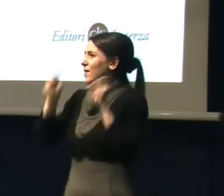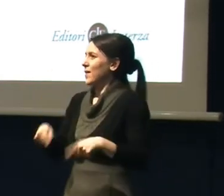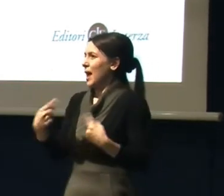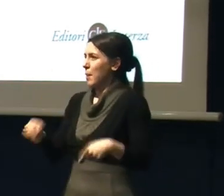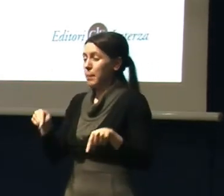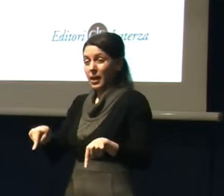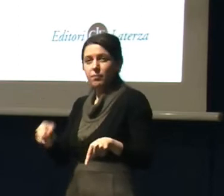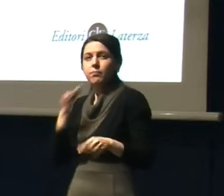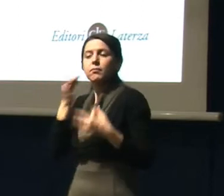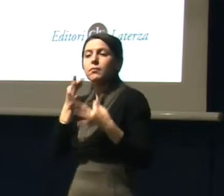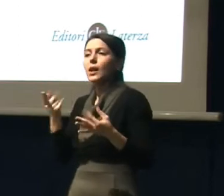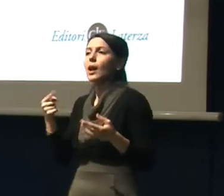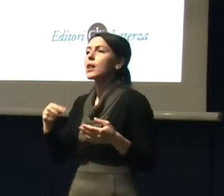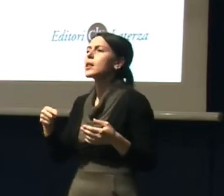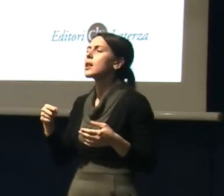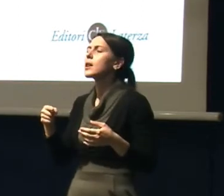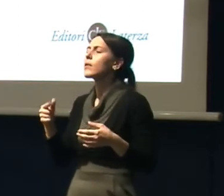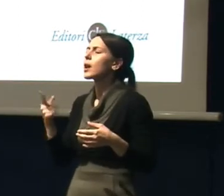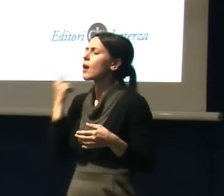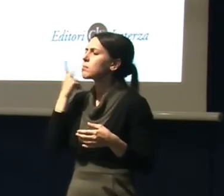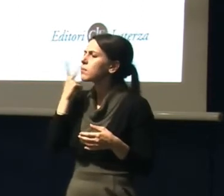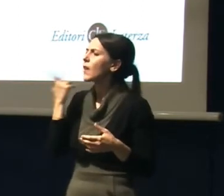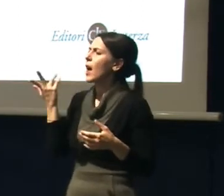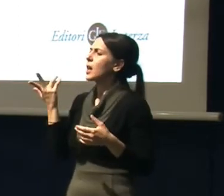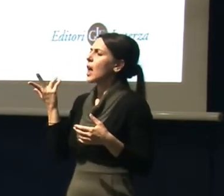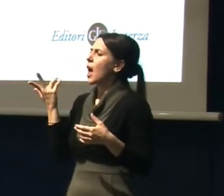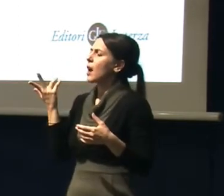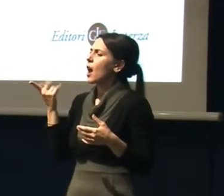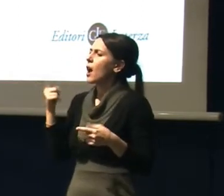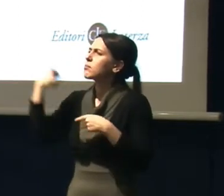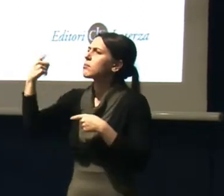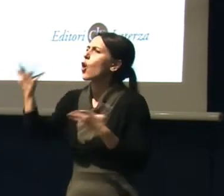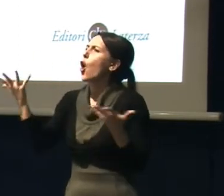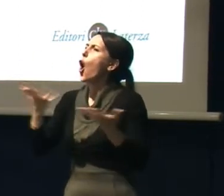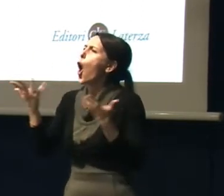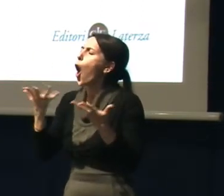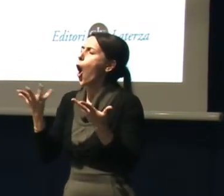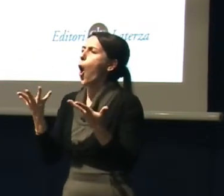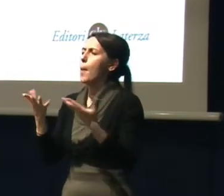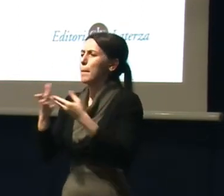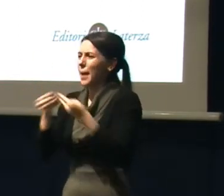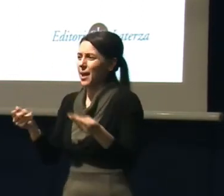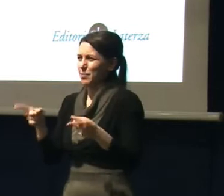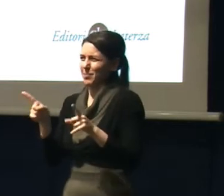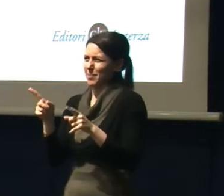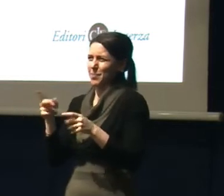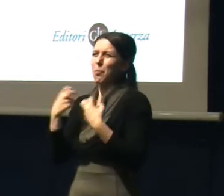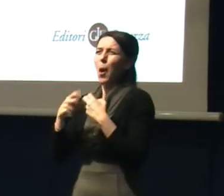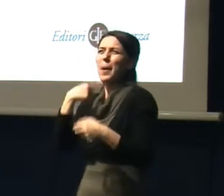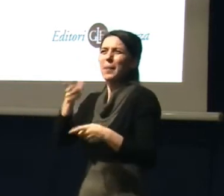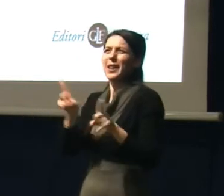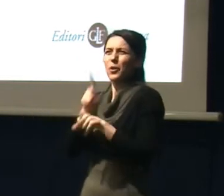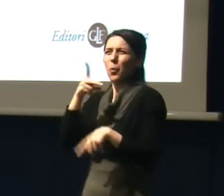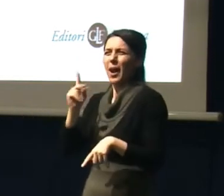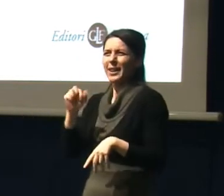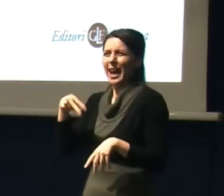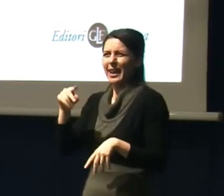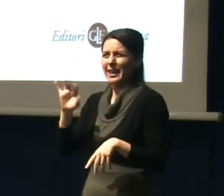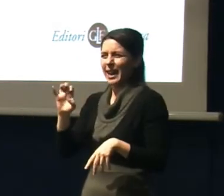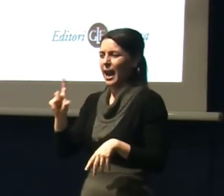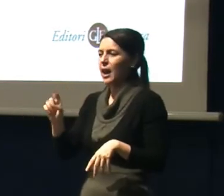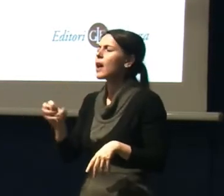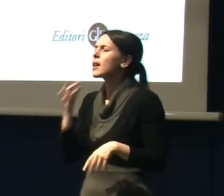vedere si potrà se si potrà rimediare in che forma il problema che molto chiaramente enuclea va prima daniele manca cioè la